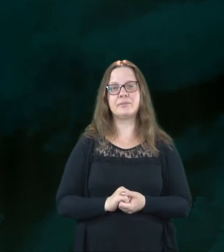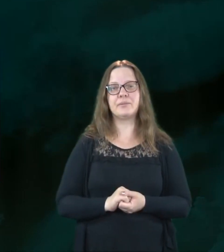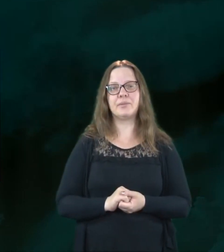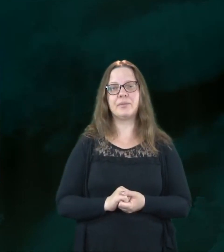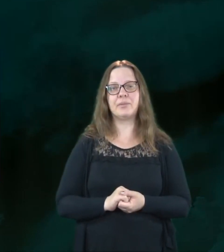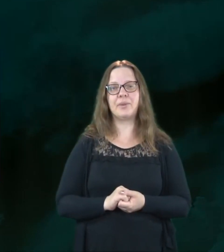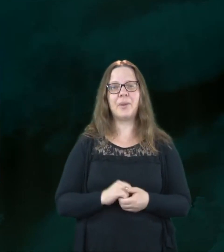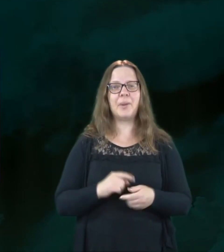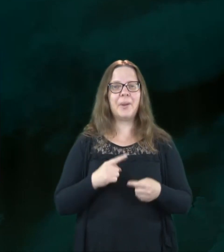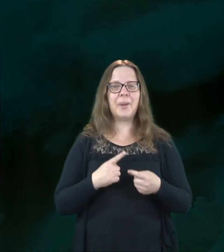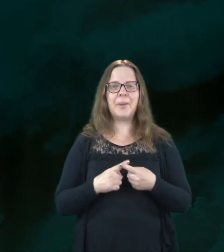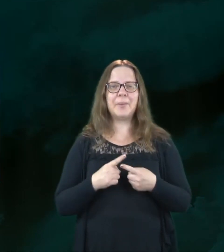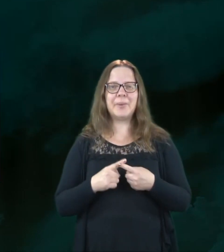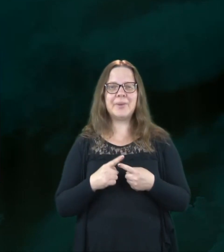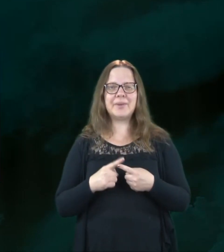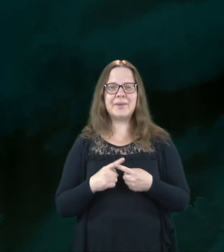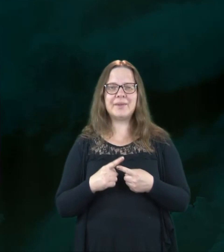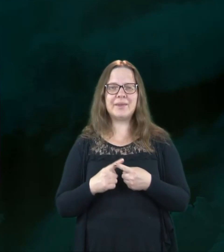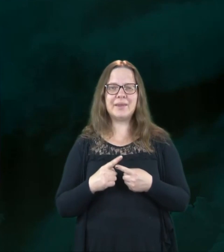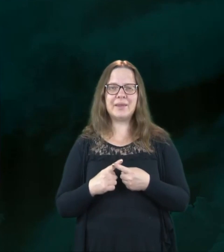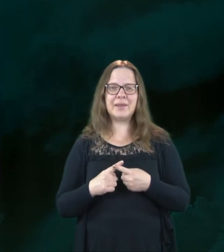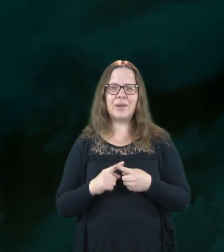foram desobedientes.